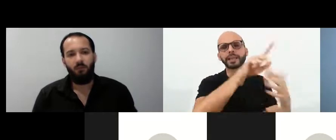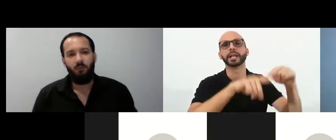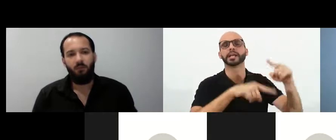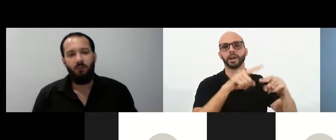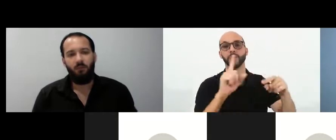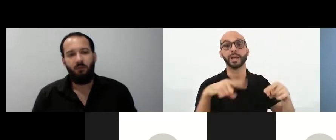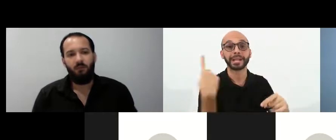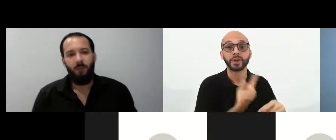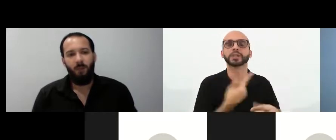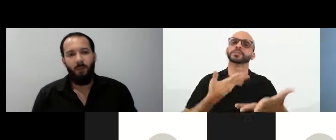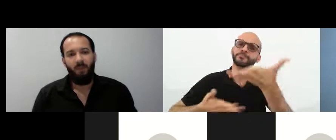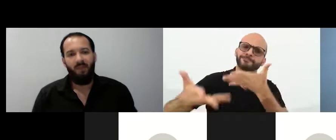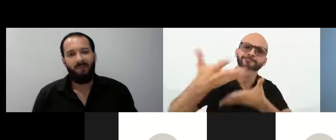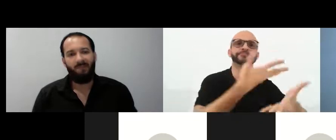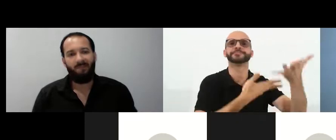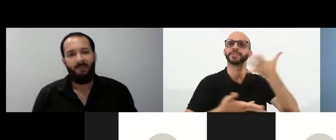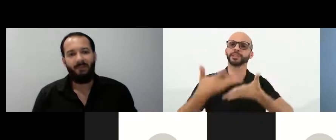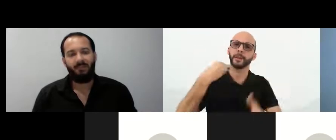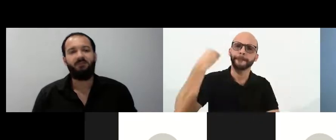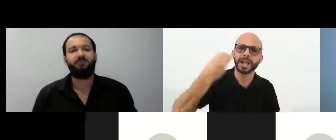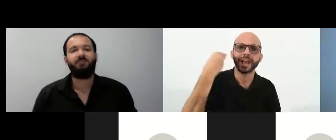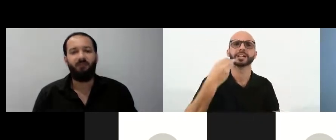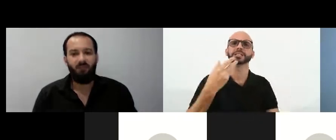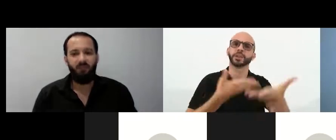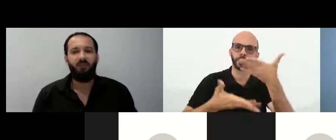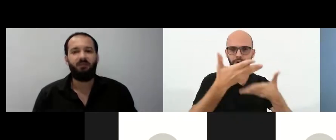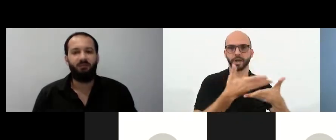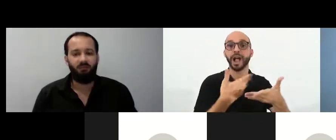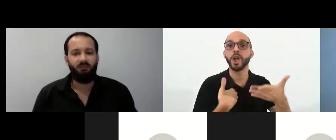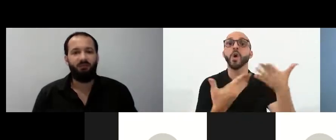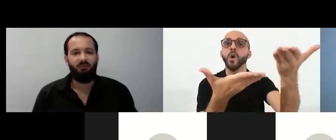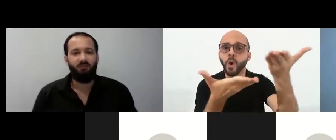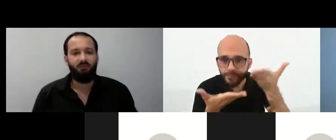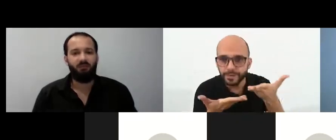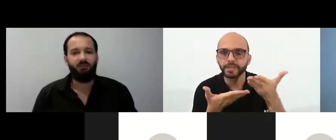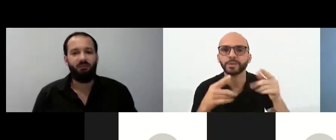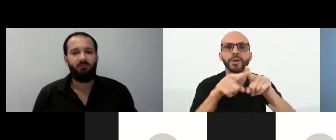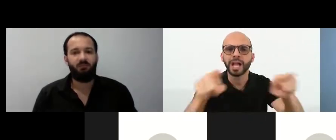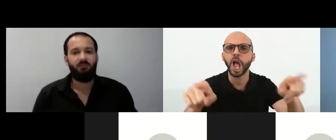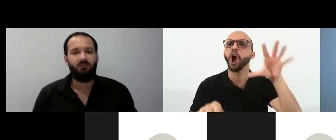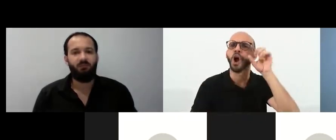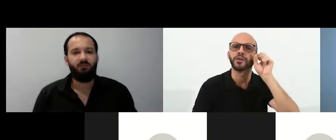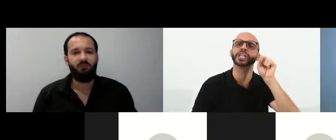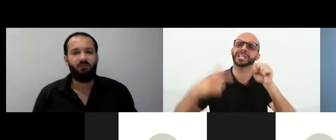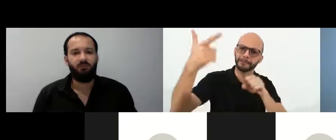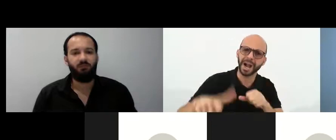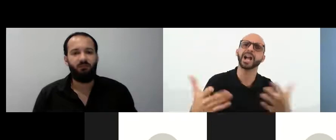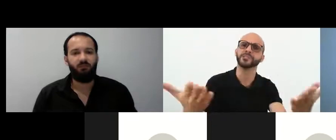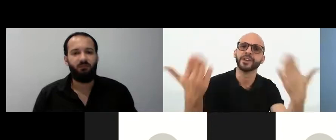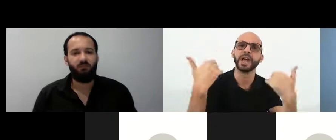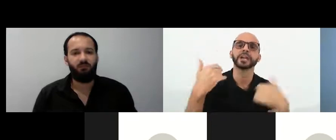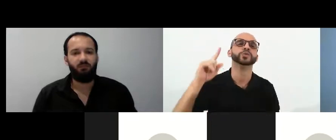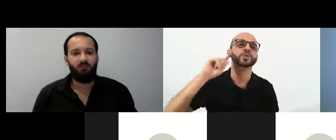Libras. E aí vocês podem acessar os materiais e a gente possa compartilhar as experiências. Quero também convidar